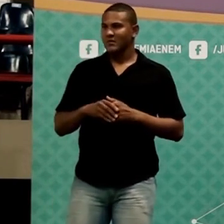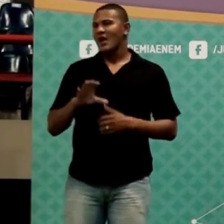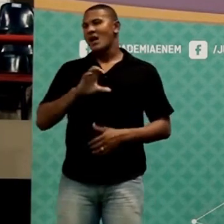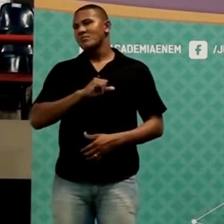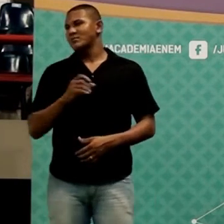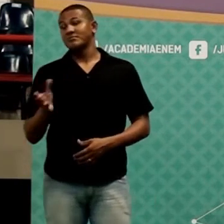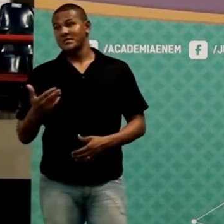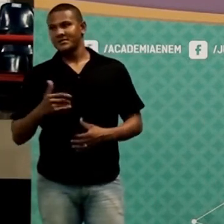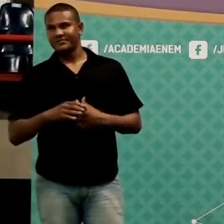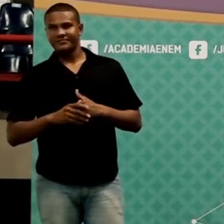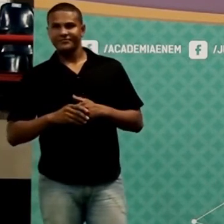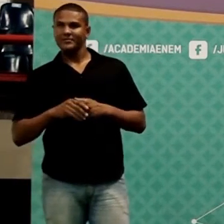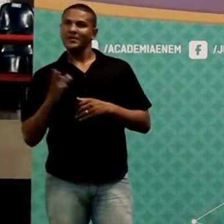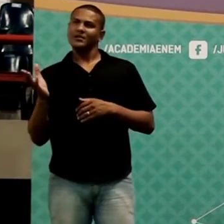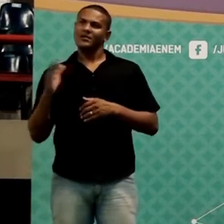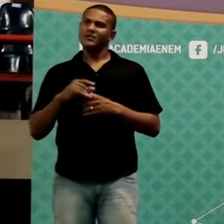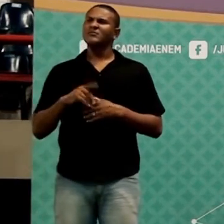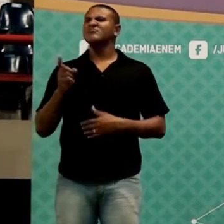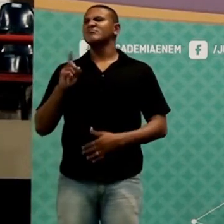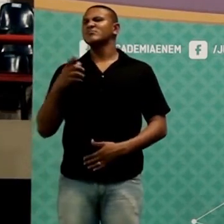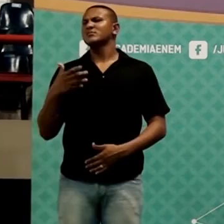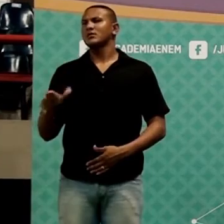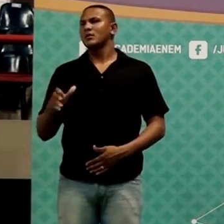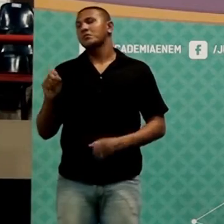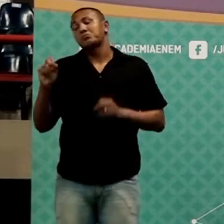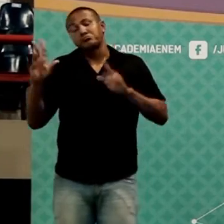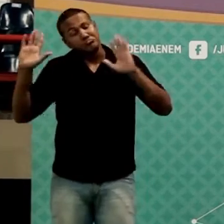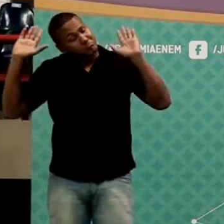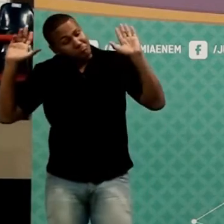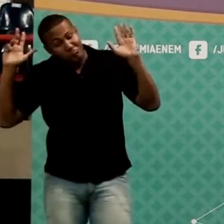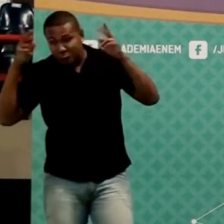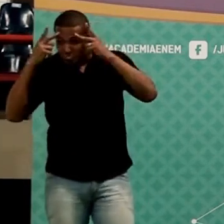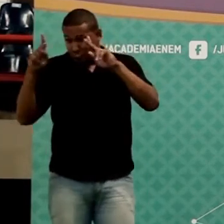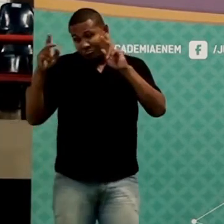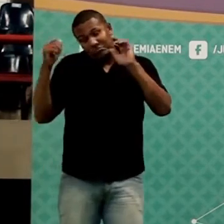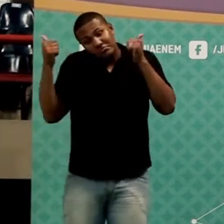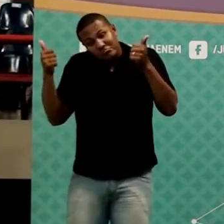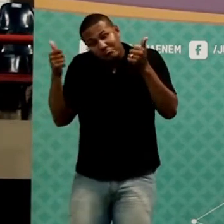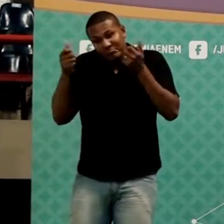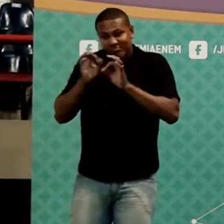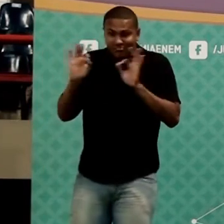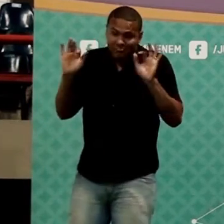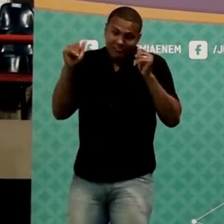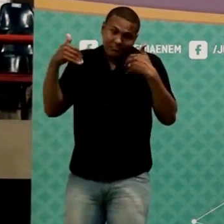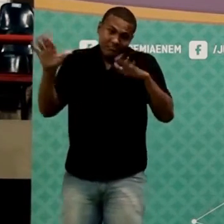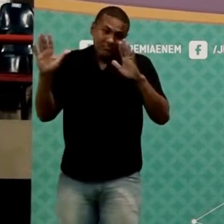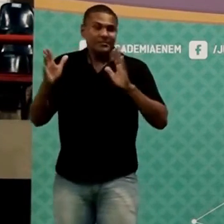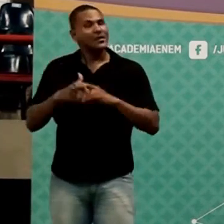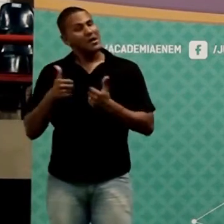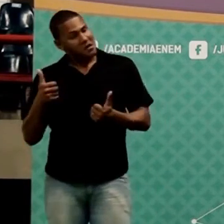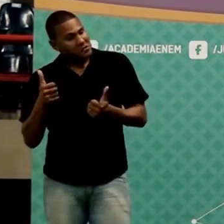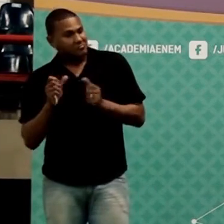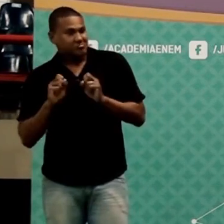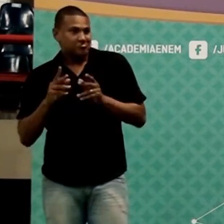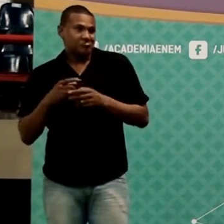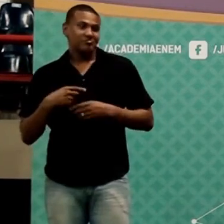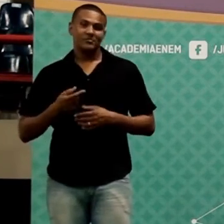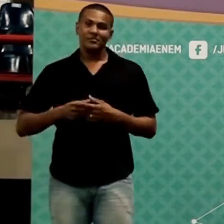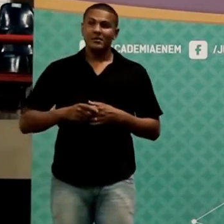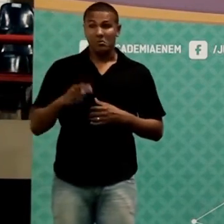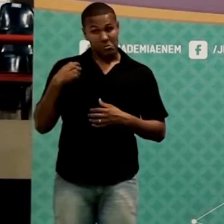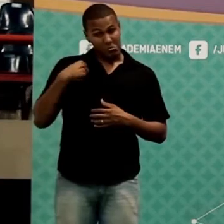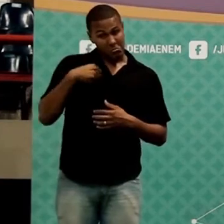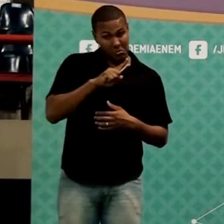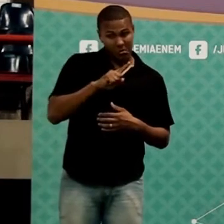vai comigo ali? Não, amor, quero ir não. Tá bom, você que sabe. Aí não vai não? Tudo bem. Ah, tá bom. Pois eu vou,